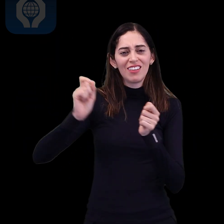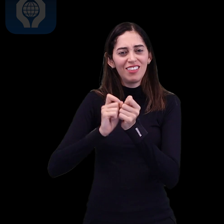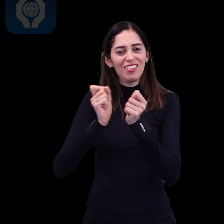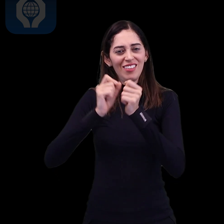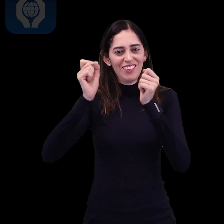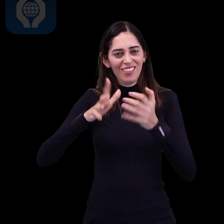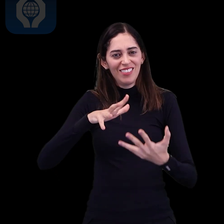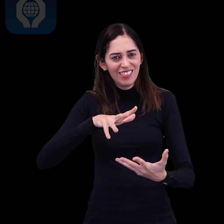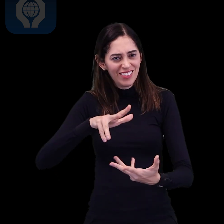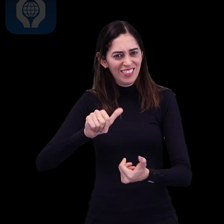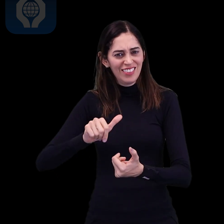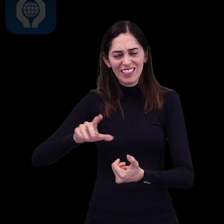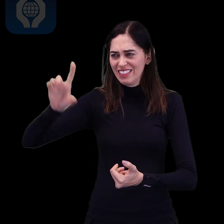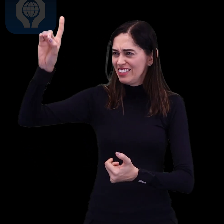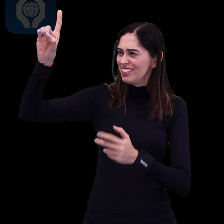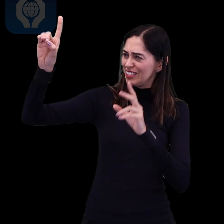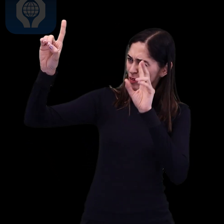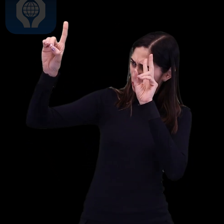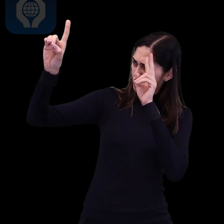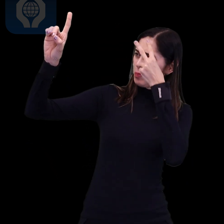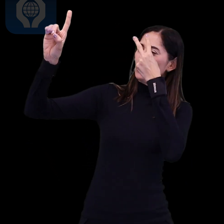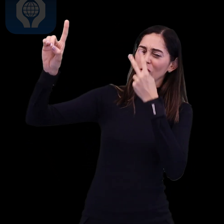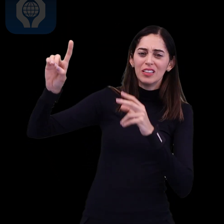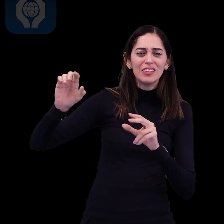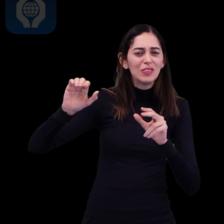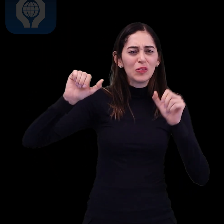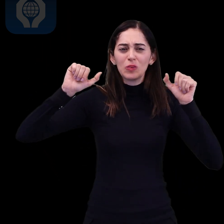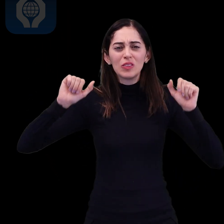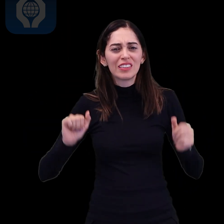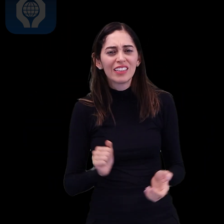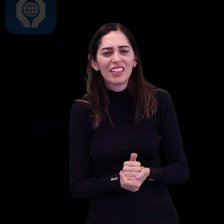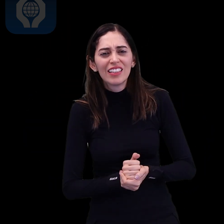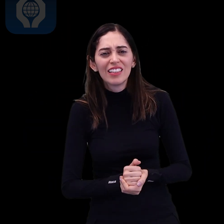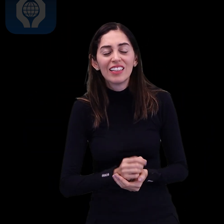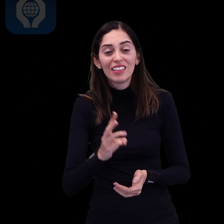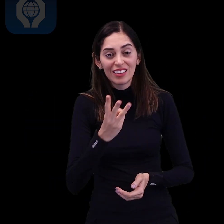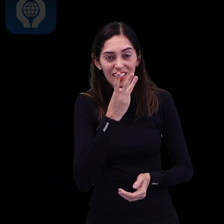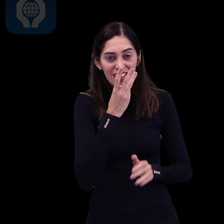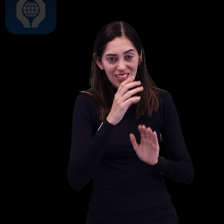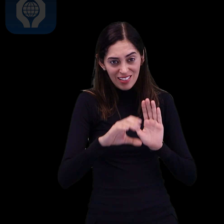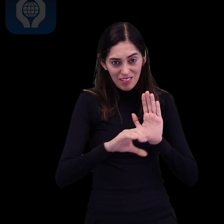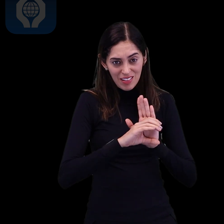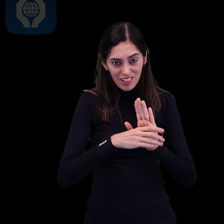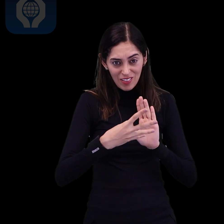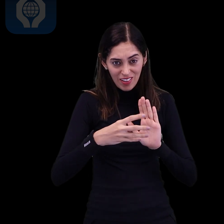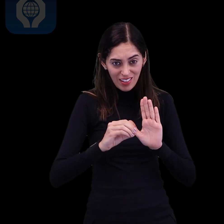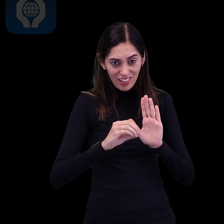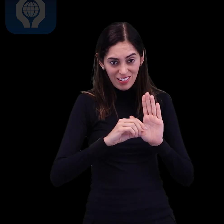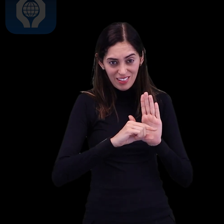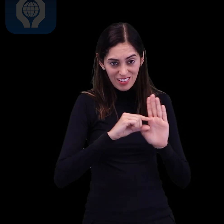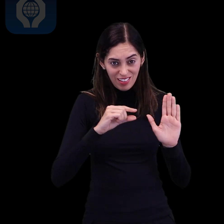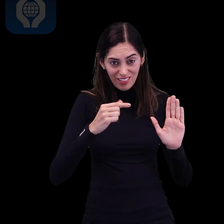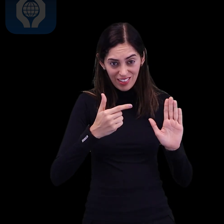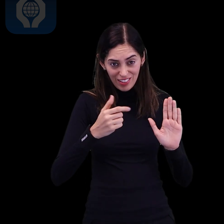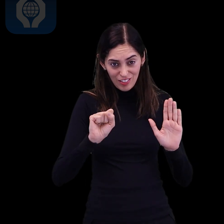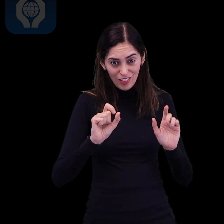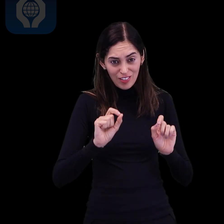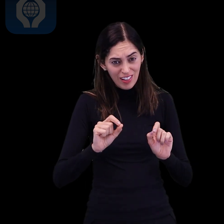criou a terra. Deus jamais mudará. Em Isaías 40:28 nos diz: Não sabes, não ouviste que o